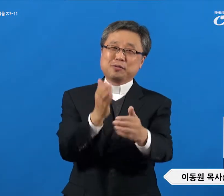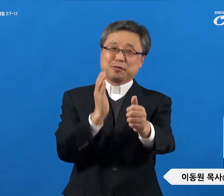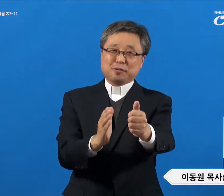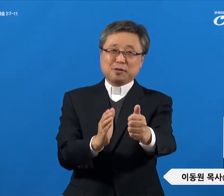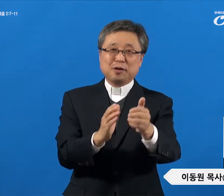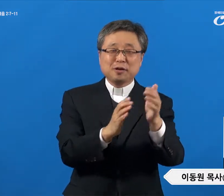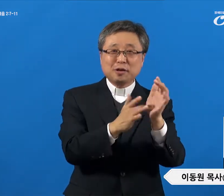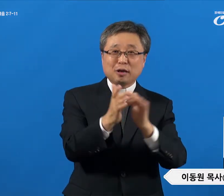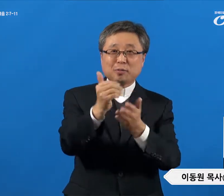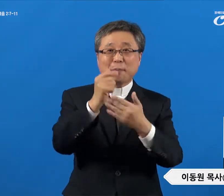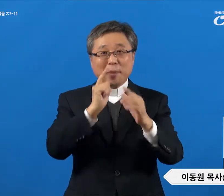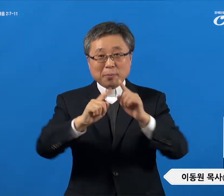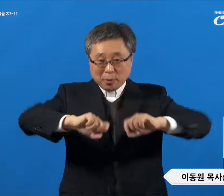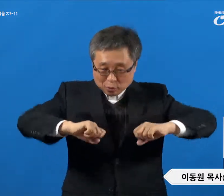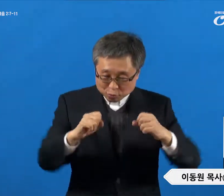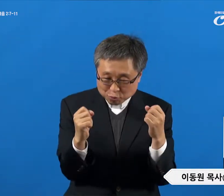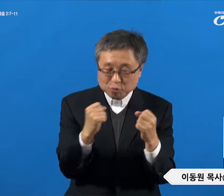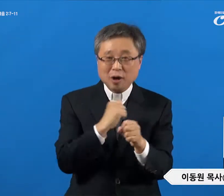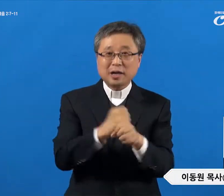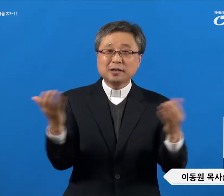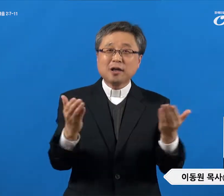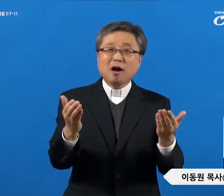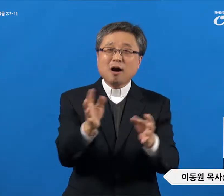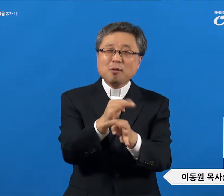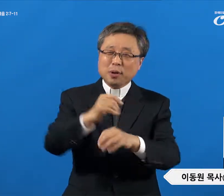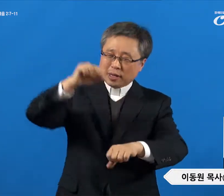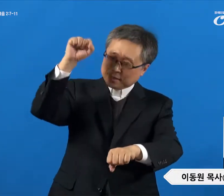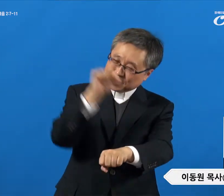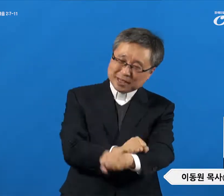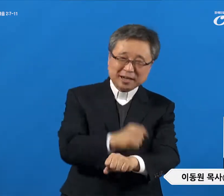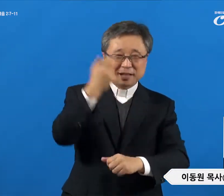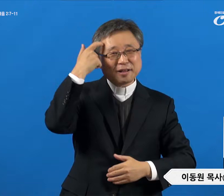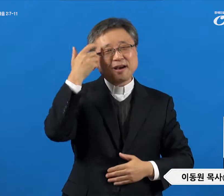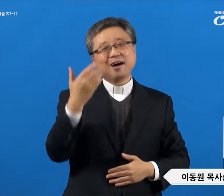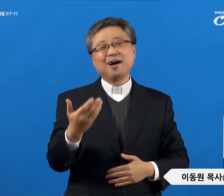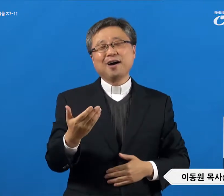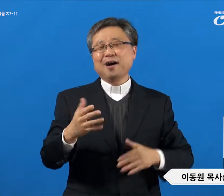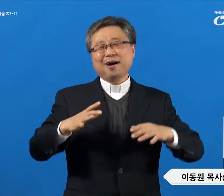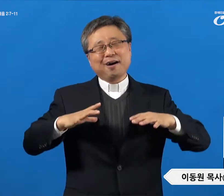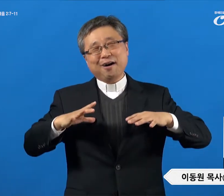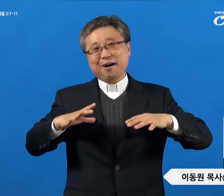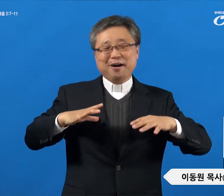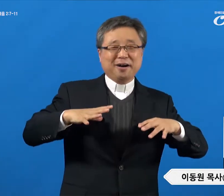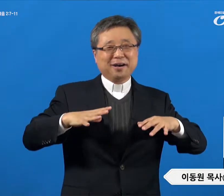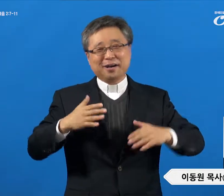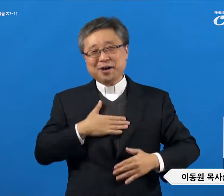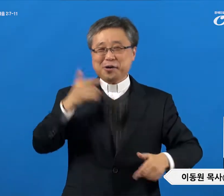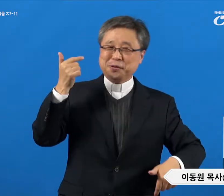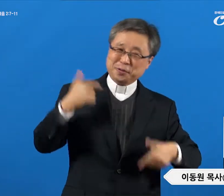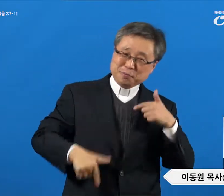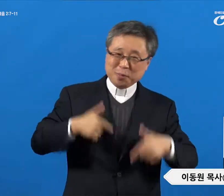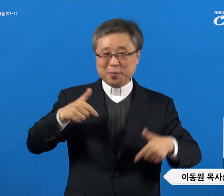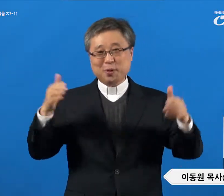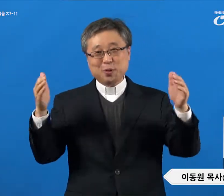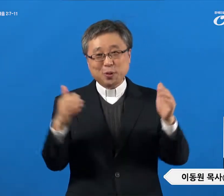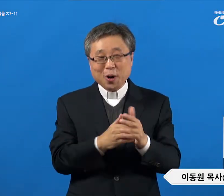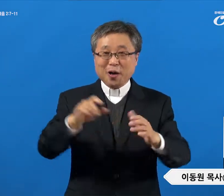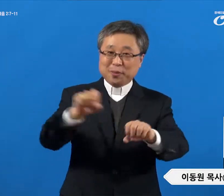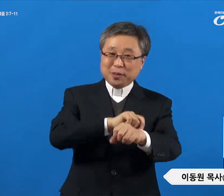예수님의 말씀에 순종한 것이 얼마나 잘했는지. 그것은 그들의 자랑거리였고 기쁨이었고 특권이었을